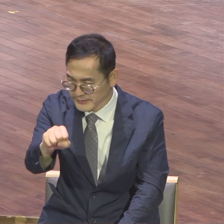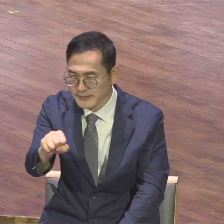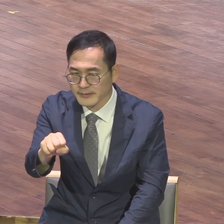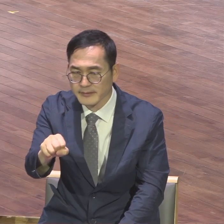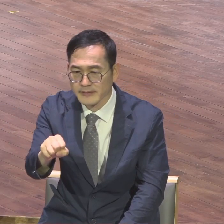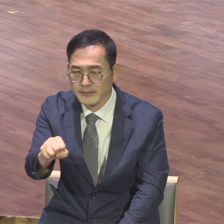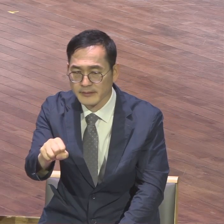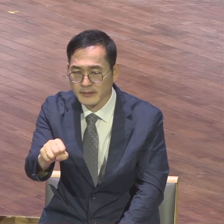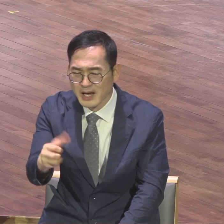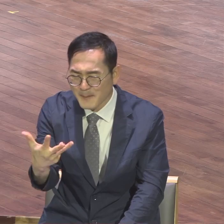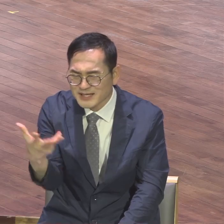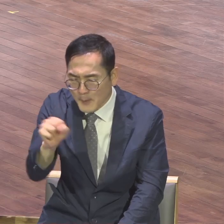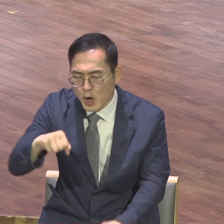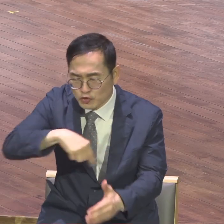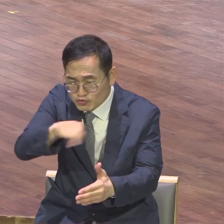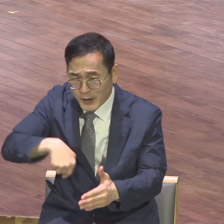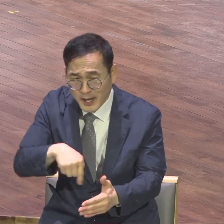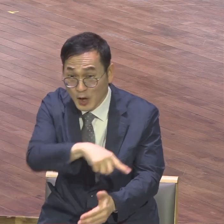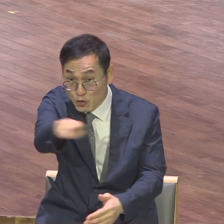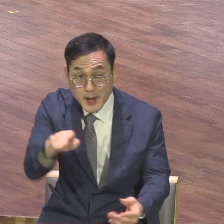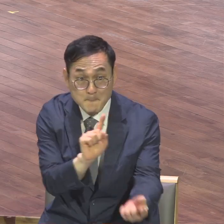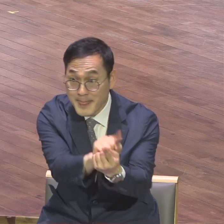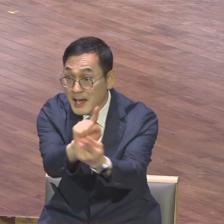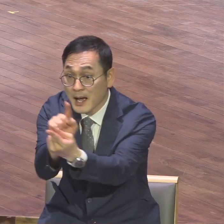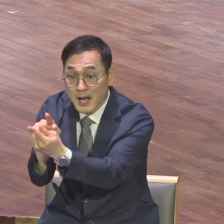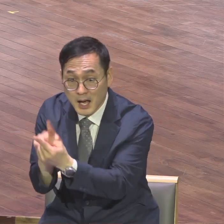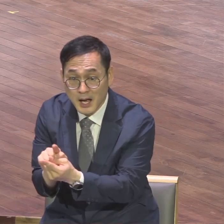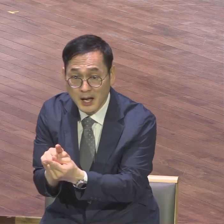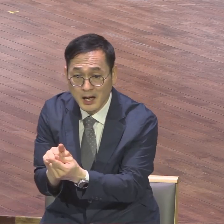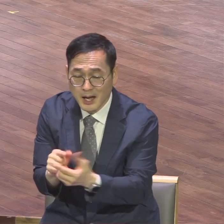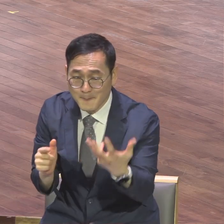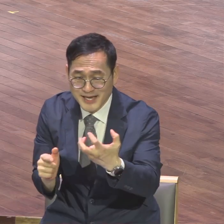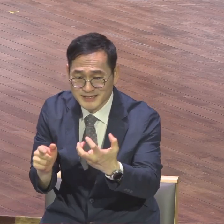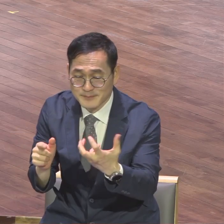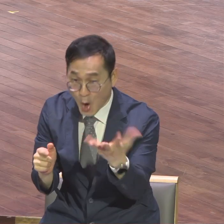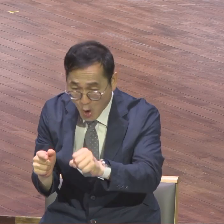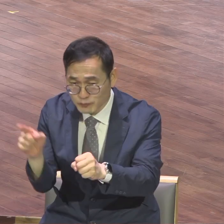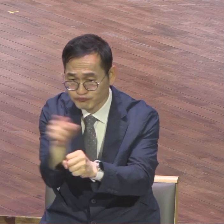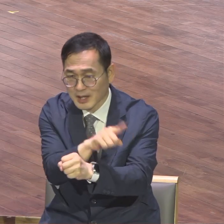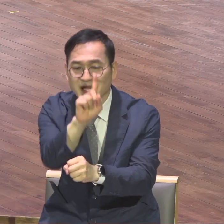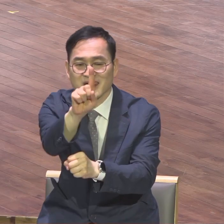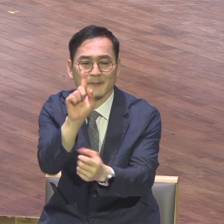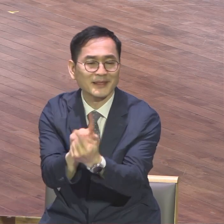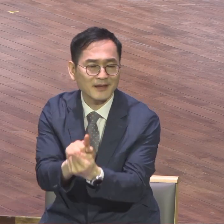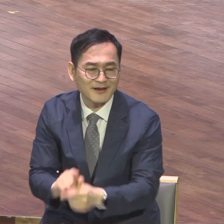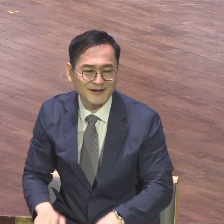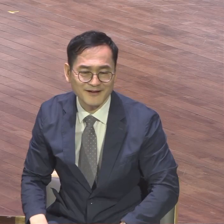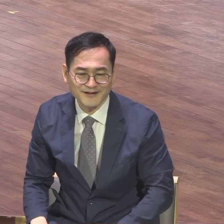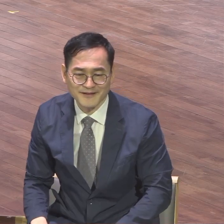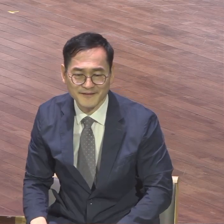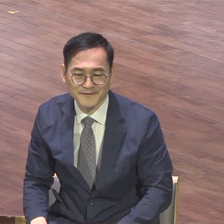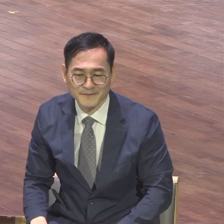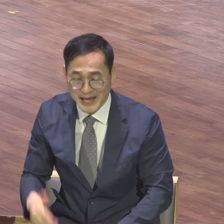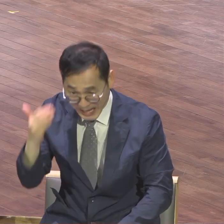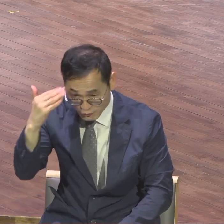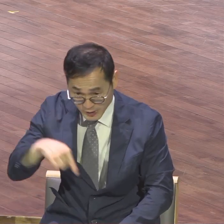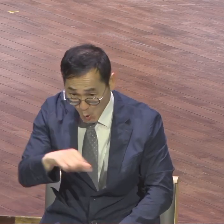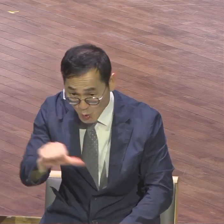만남이 뭐요? 80억분의 1이에요. 아멘. 최소한도 우리나라가 5천만이